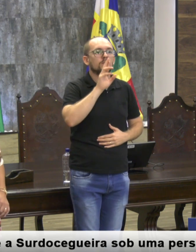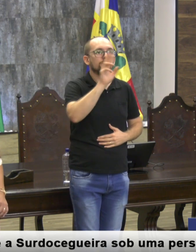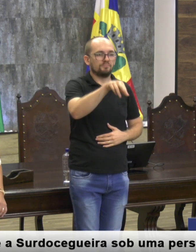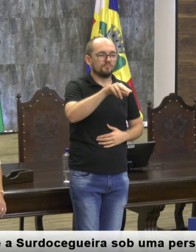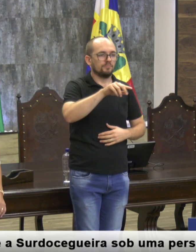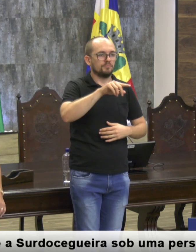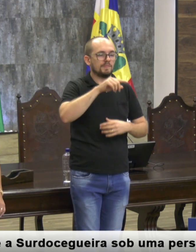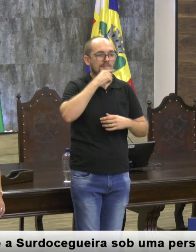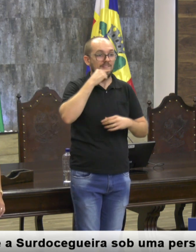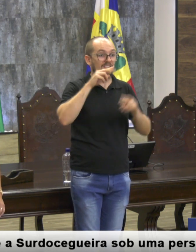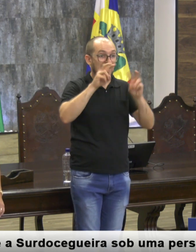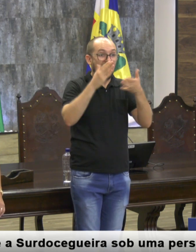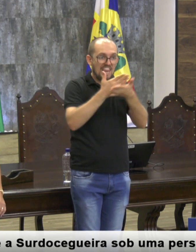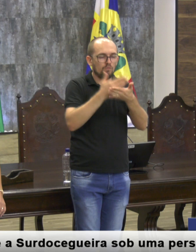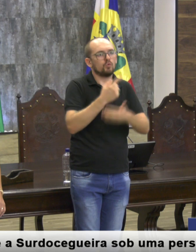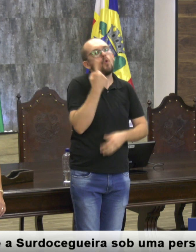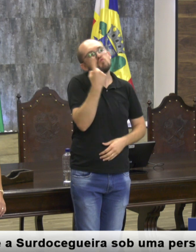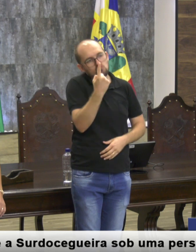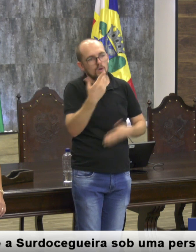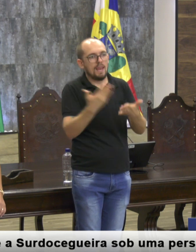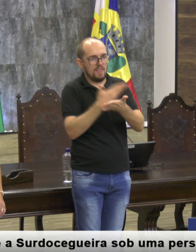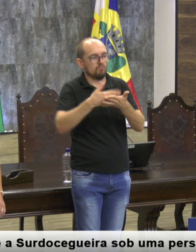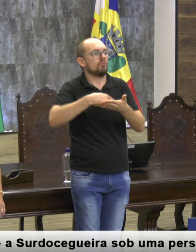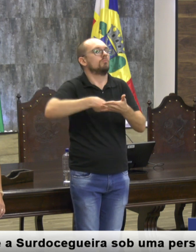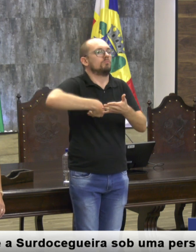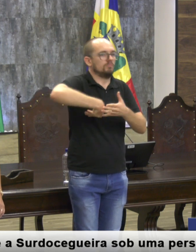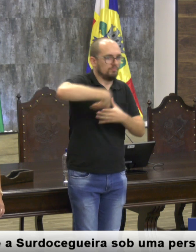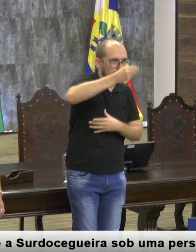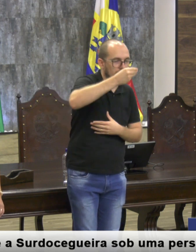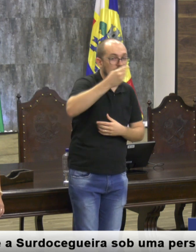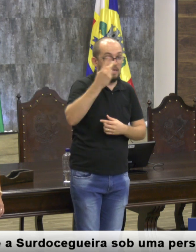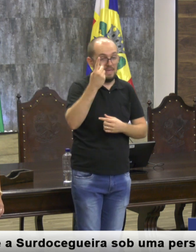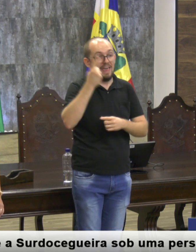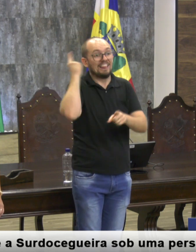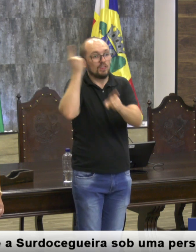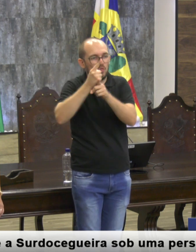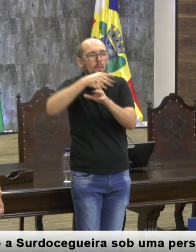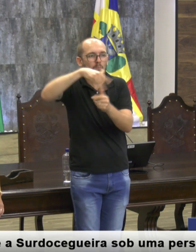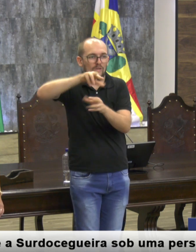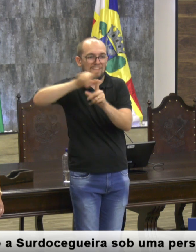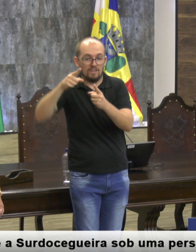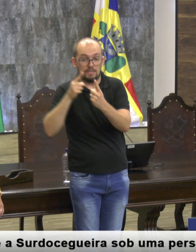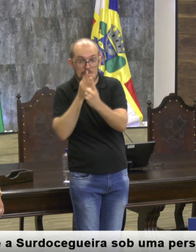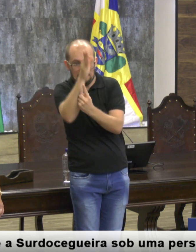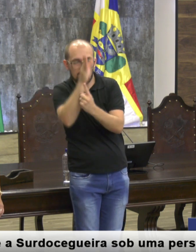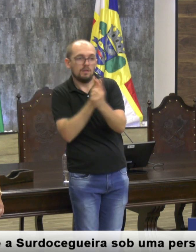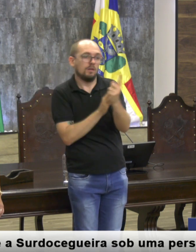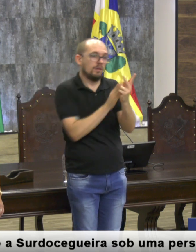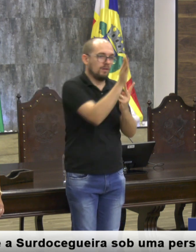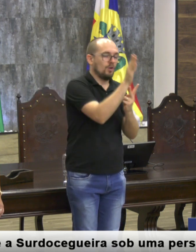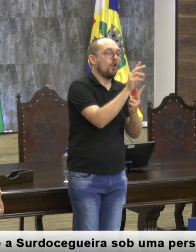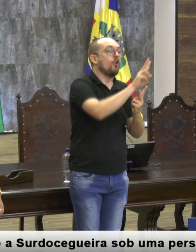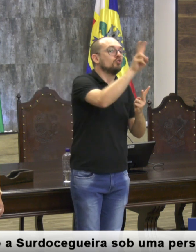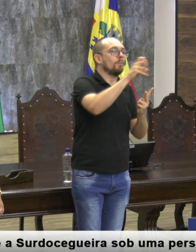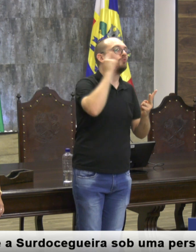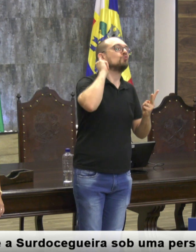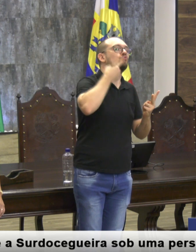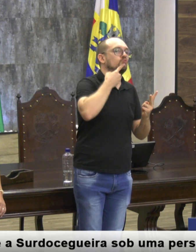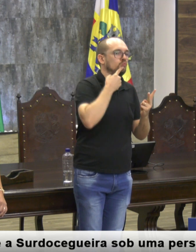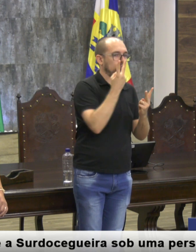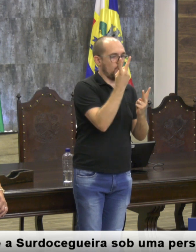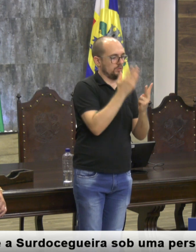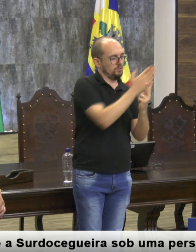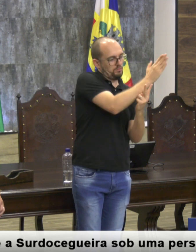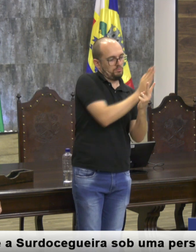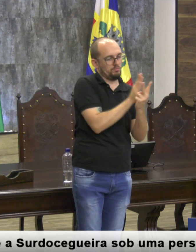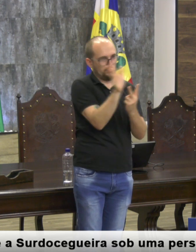nós vamos sortear um livro, Descobrindo um Mundo Diferente, e um livro sobre o trabalho com a criança surda, tá? Depois tem o